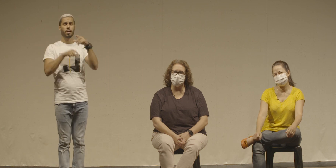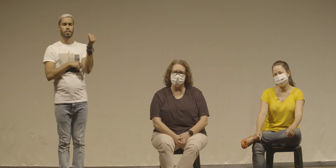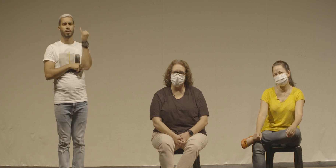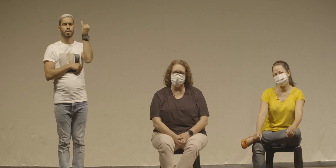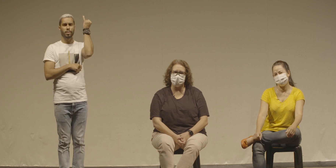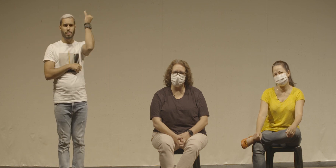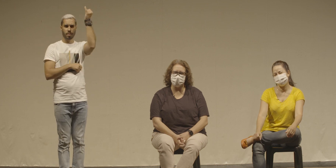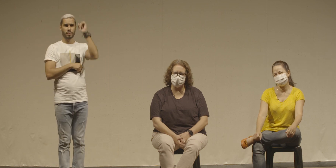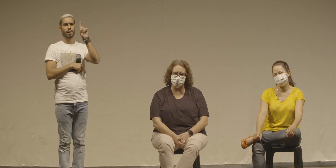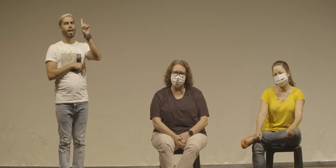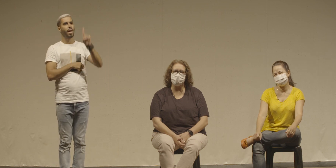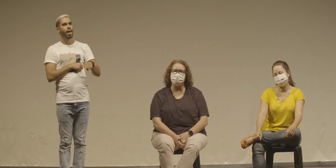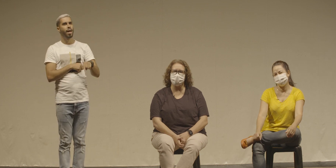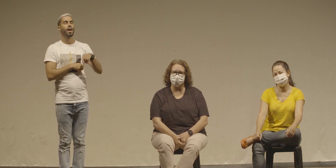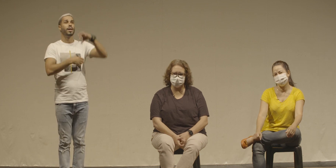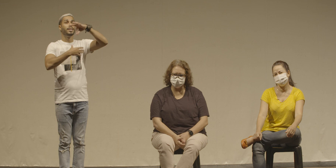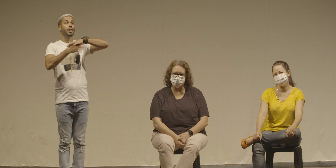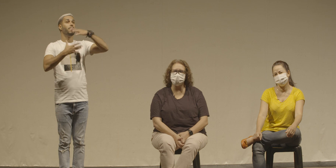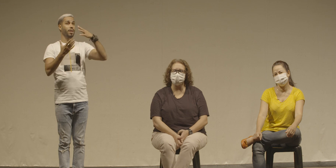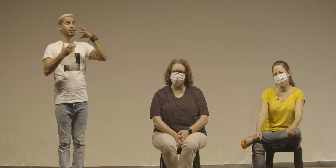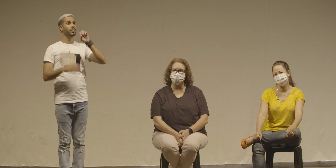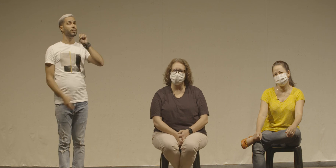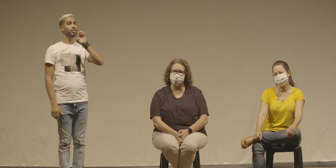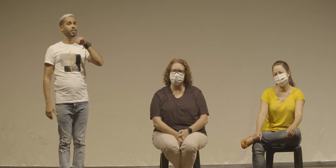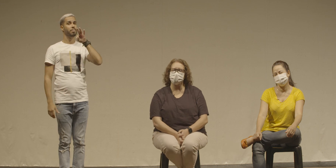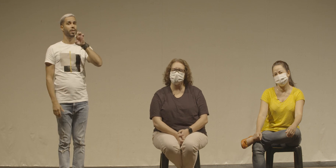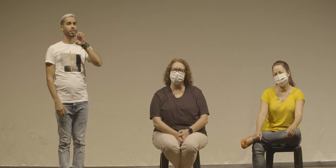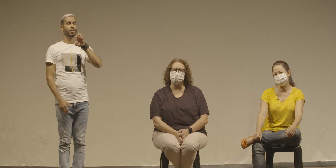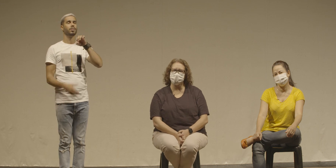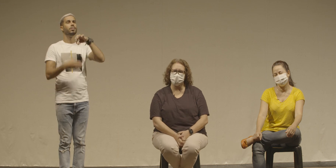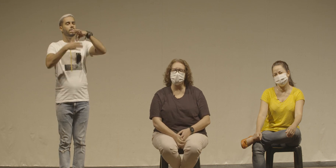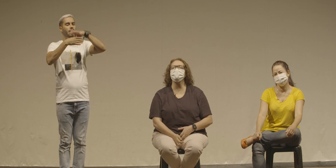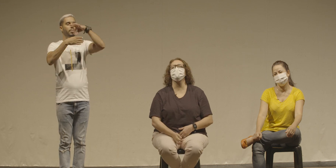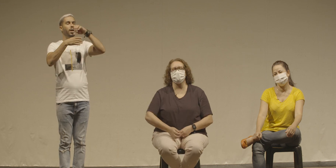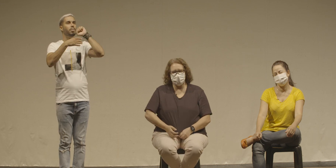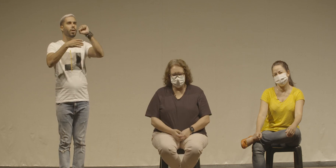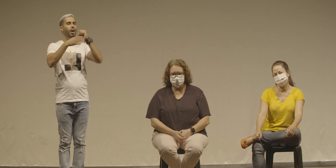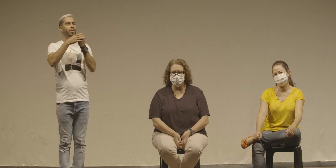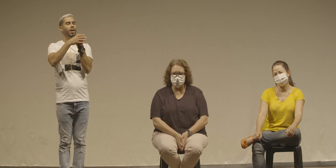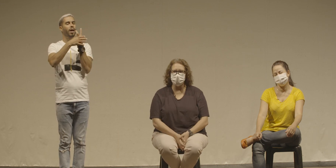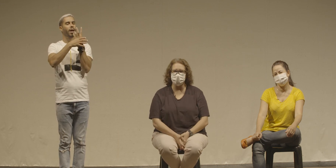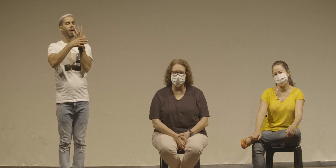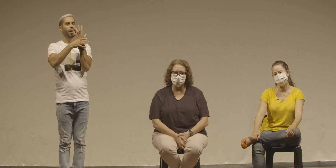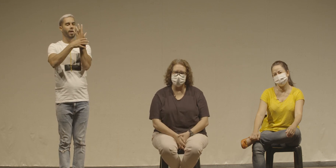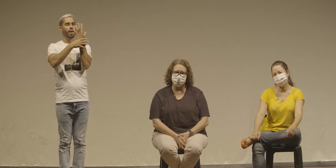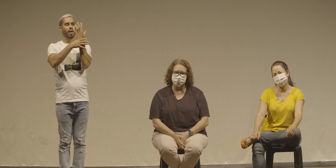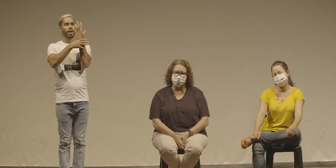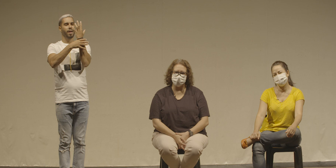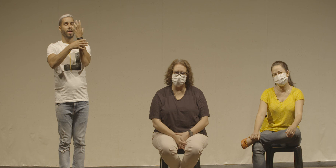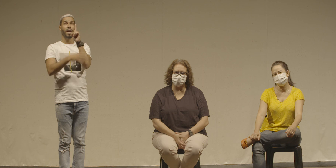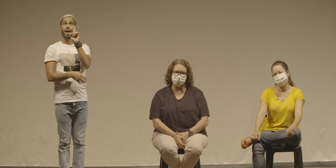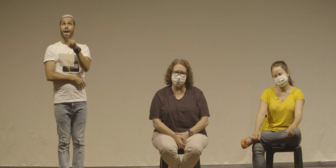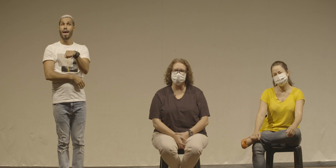realmente uma semente de algo que a gente pode ainda construir e relembrar o